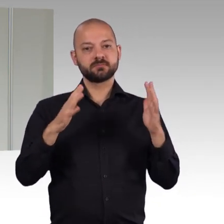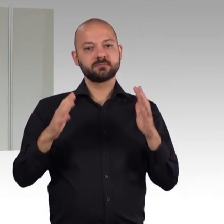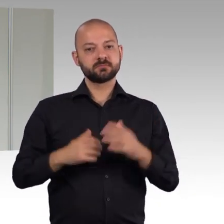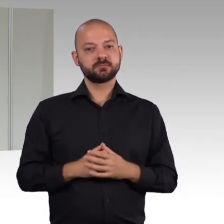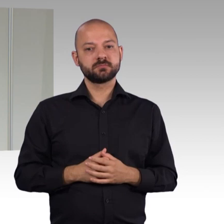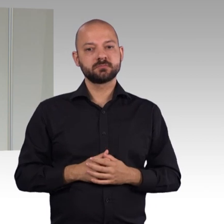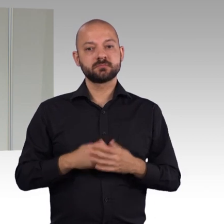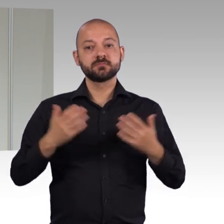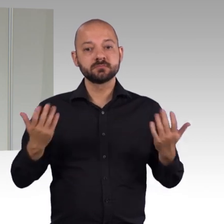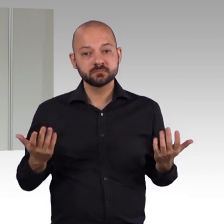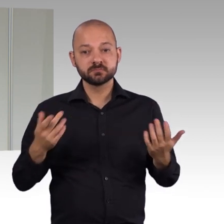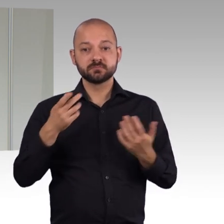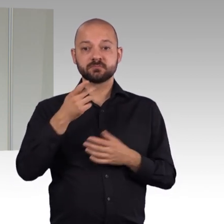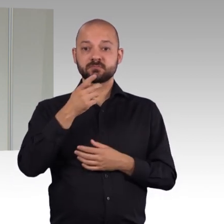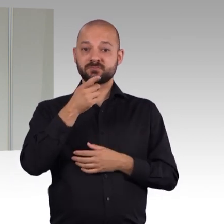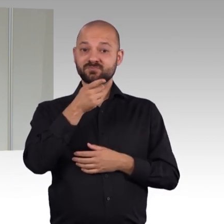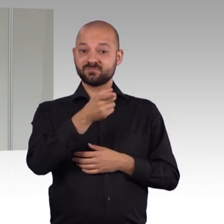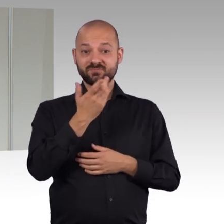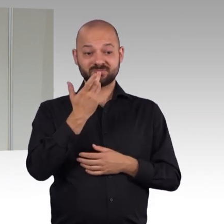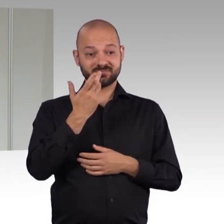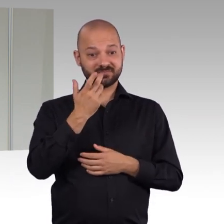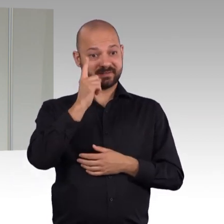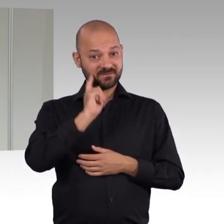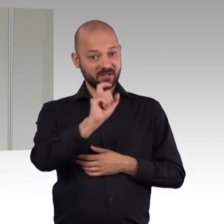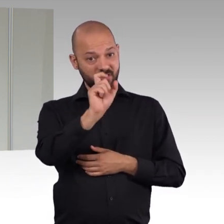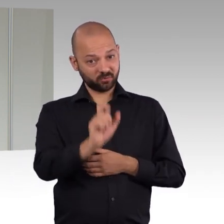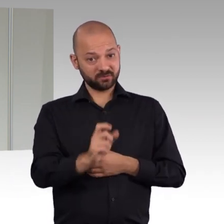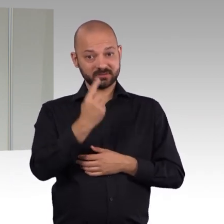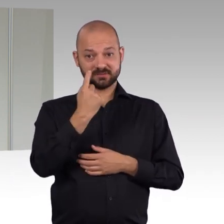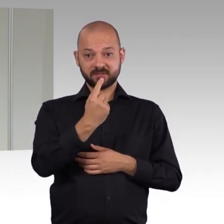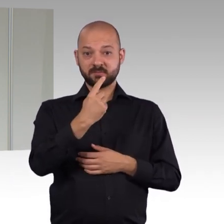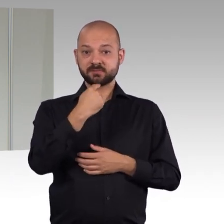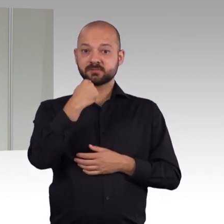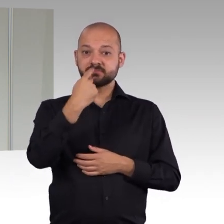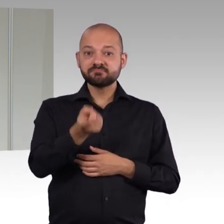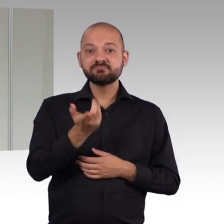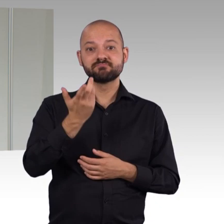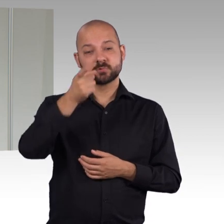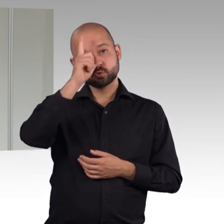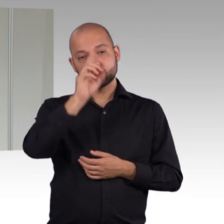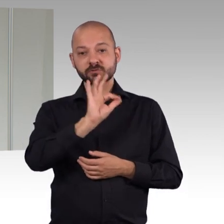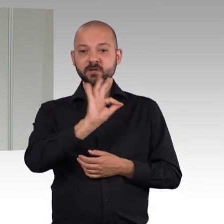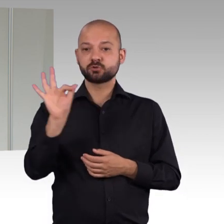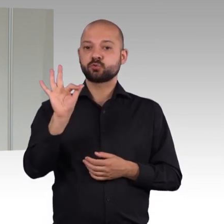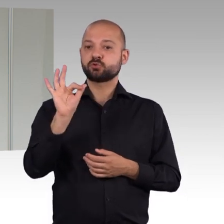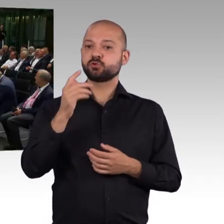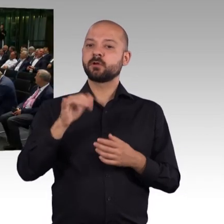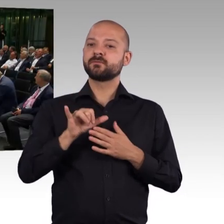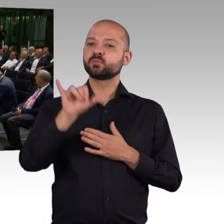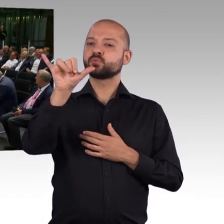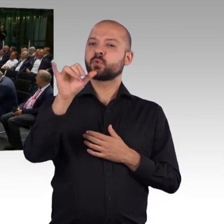Herren, die CDU ist zum größten Risiko für die deutsche Sicherheitspolitik geworden.